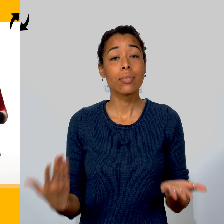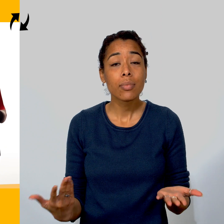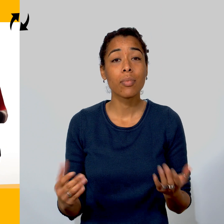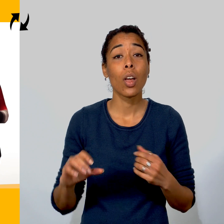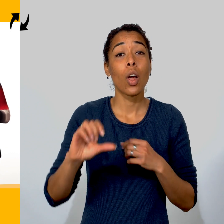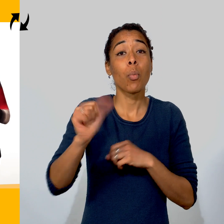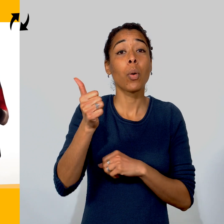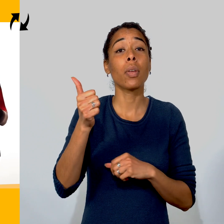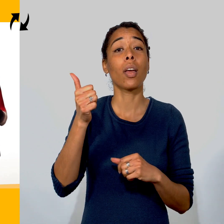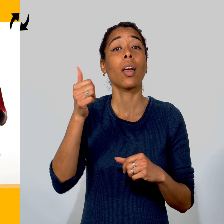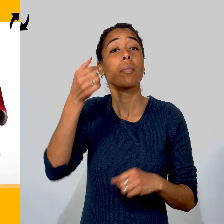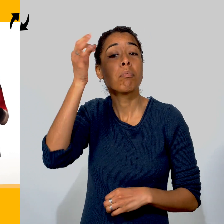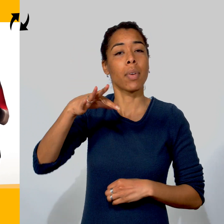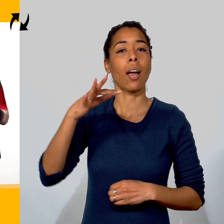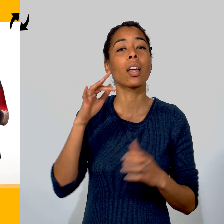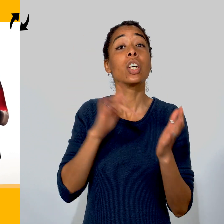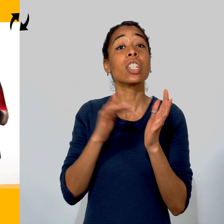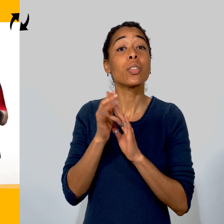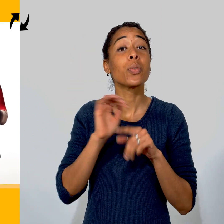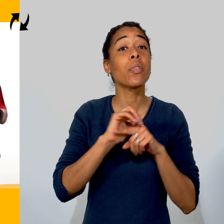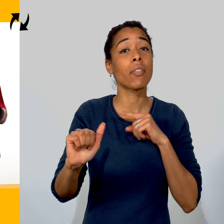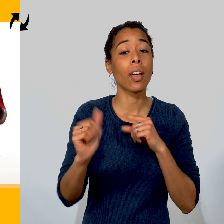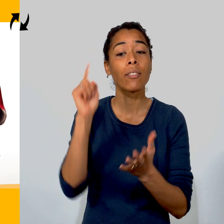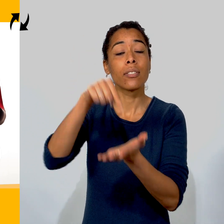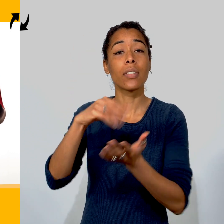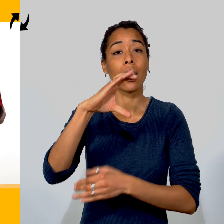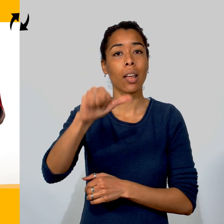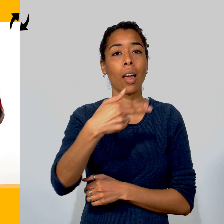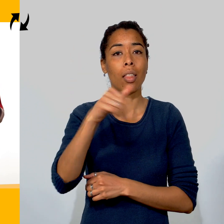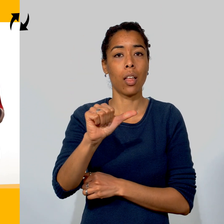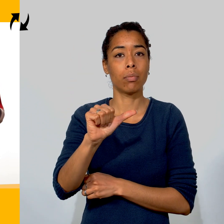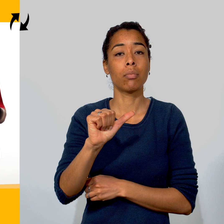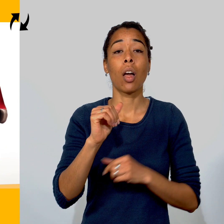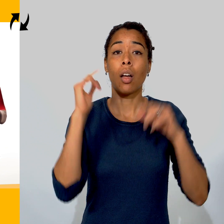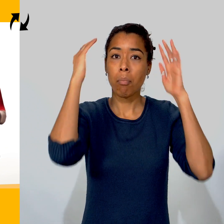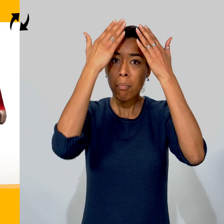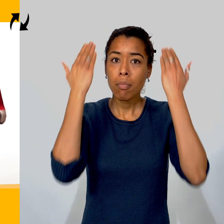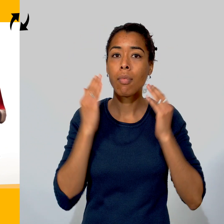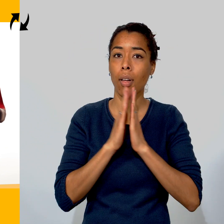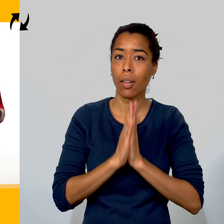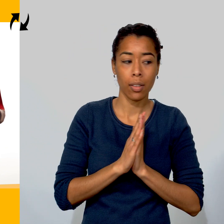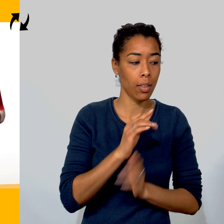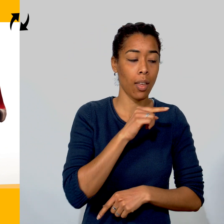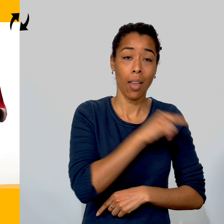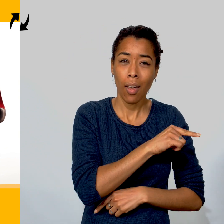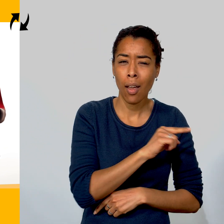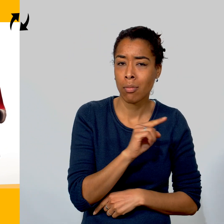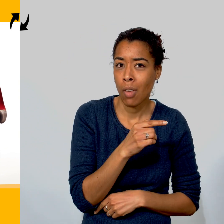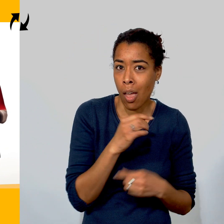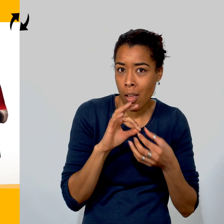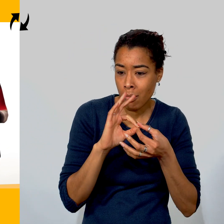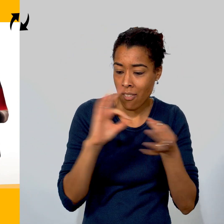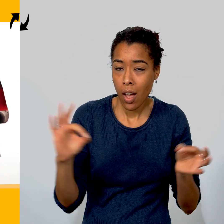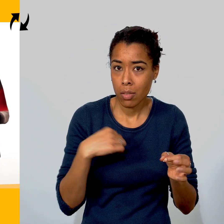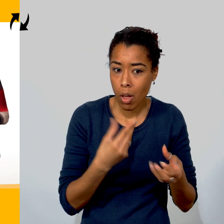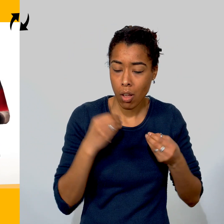En relisant le premier miracle de Jésus aux noces de Cana, j'ai été fascinée par les 7 mots de Marie, sa mère. Faites tout ce qu'il vous dira,